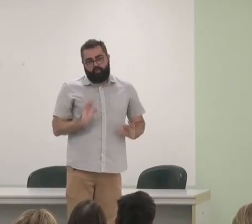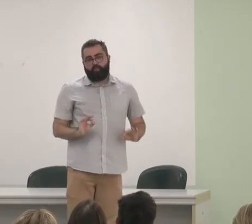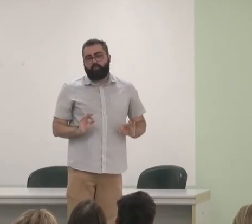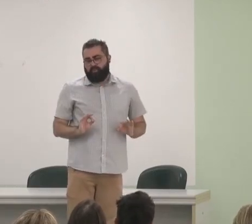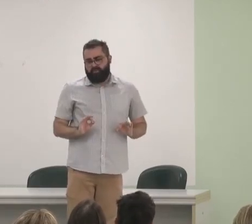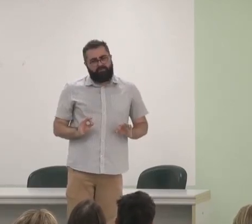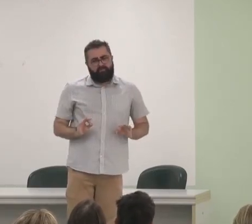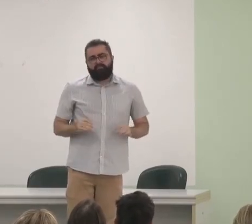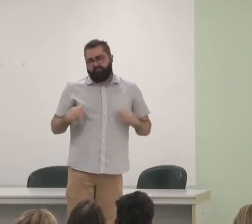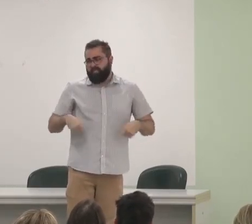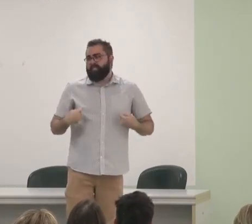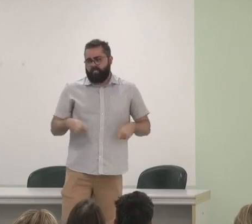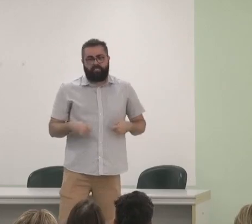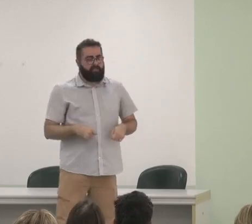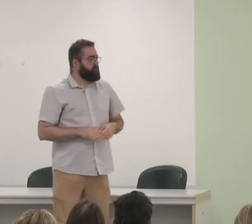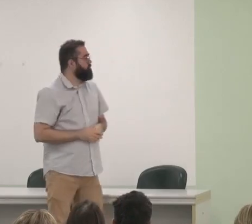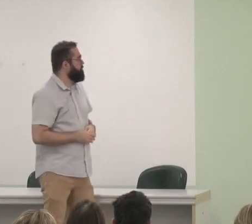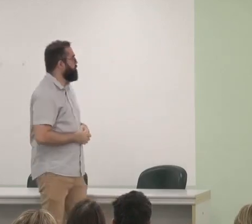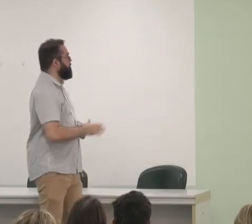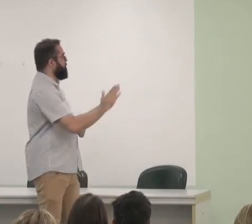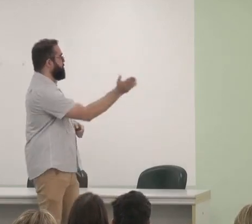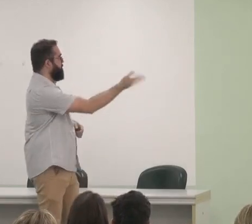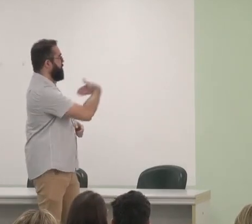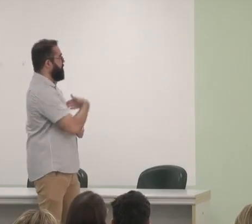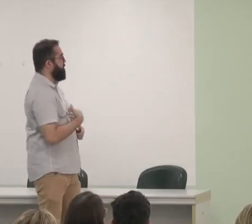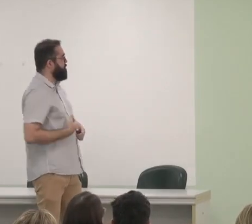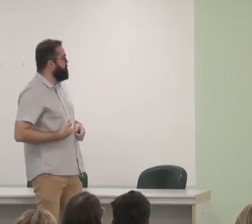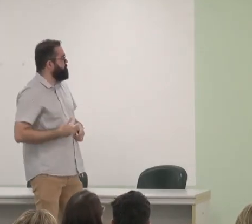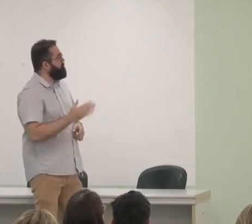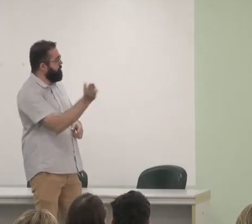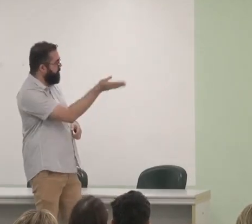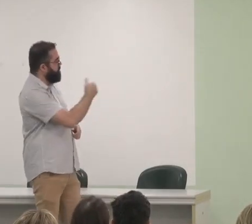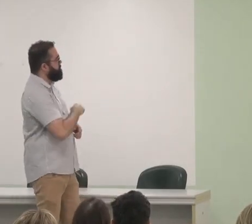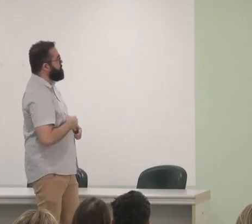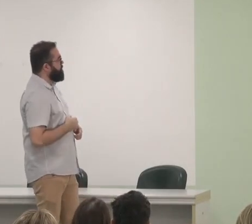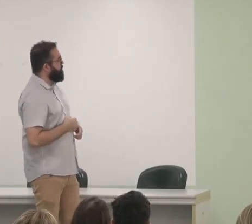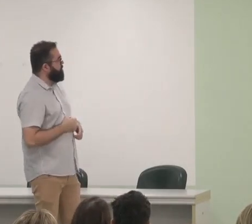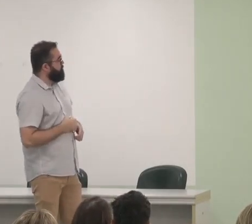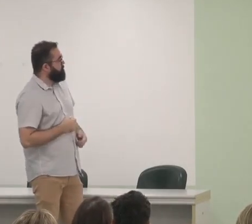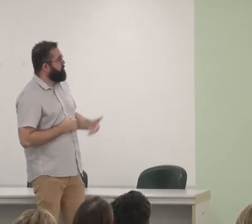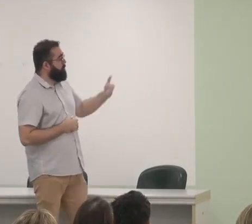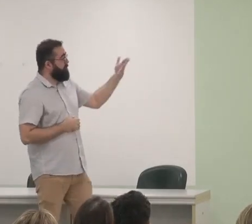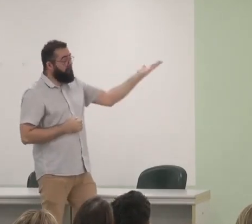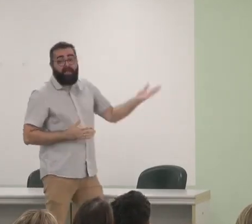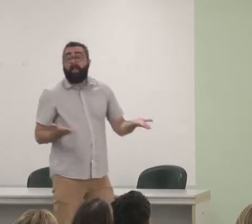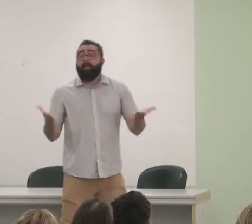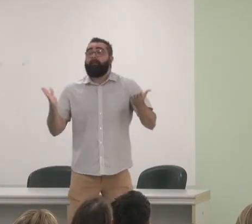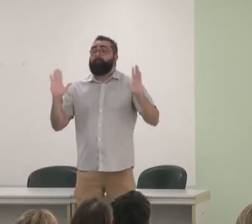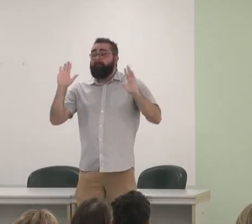que é importante que essas pessoas surdas estejam expostas a uma língua de sinais desde muito cedo.